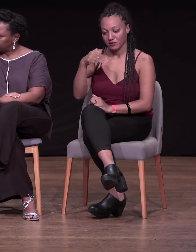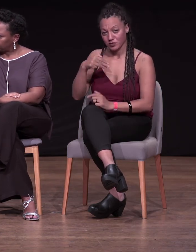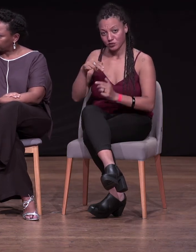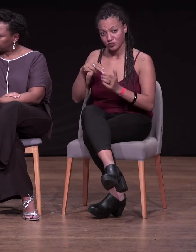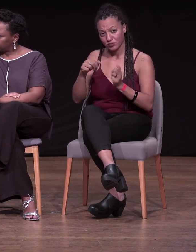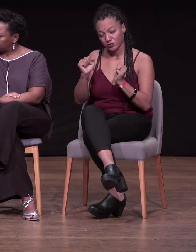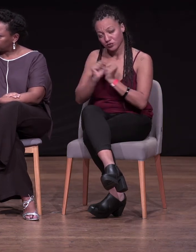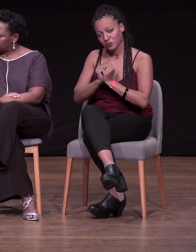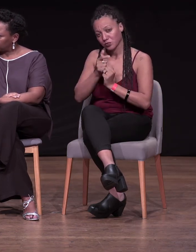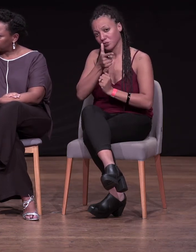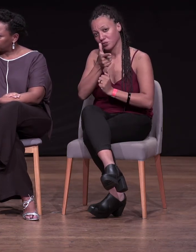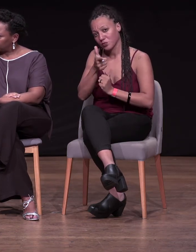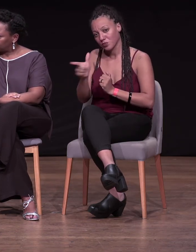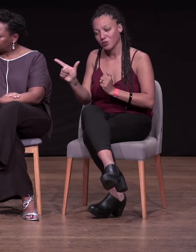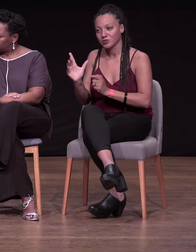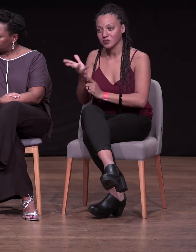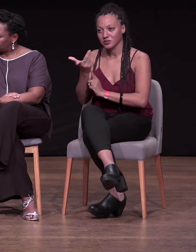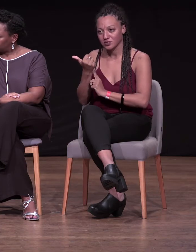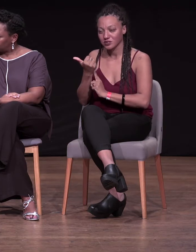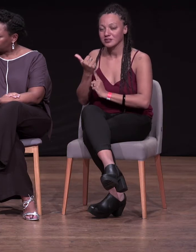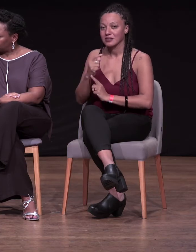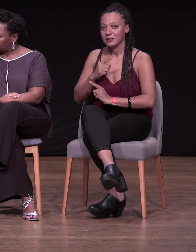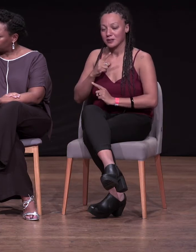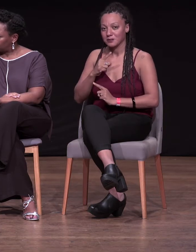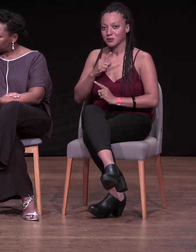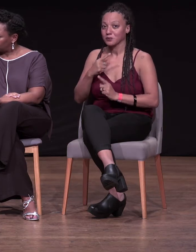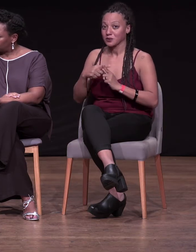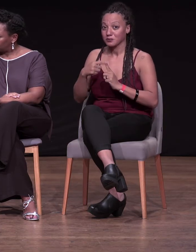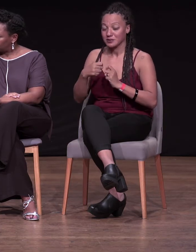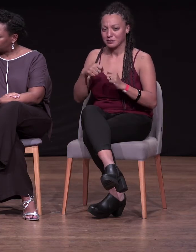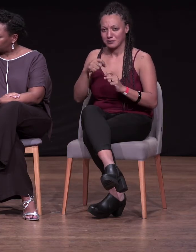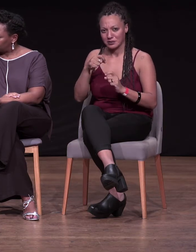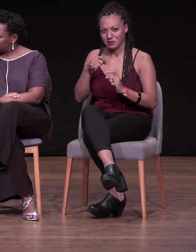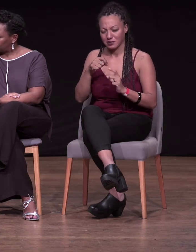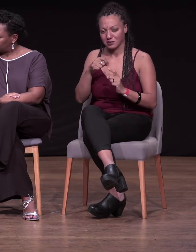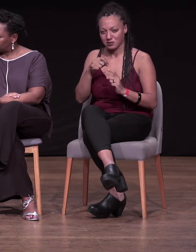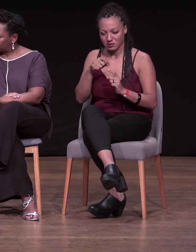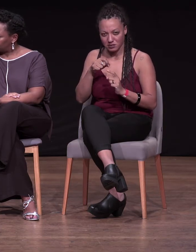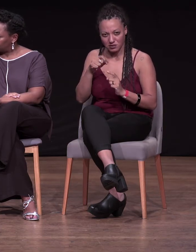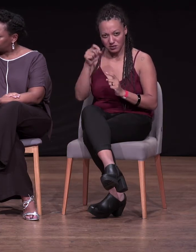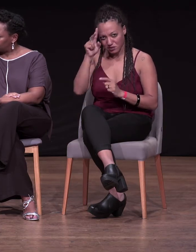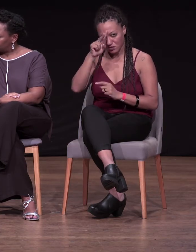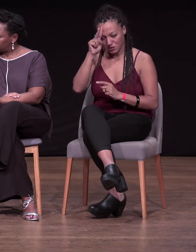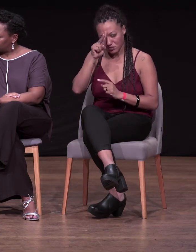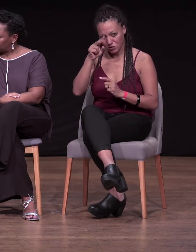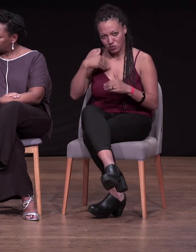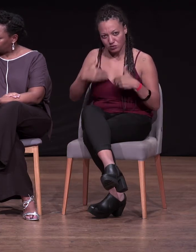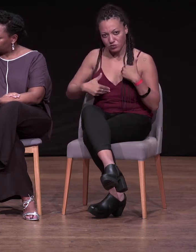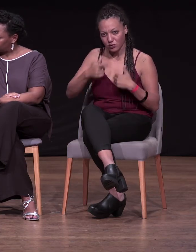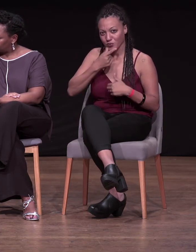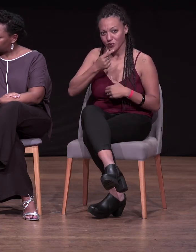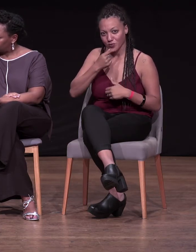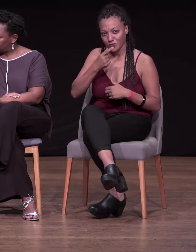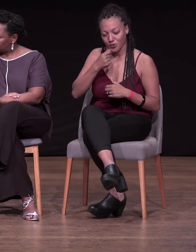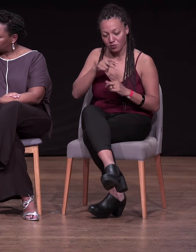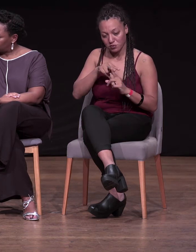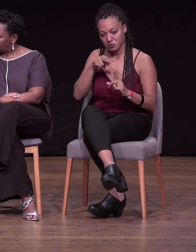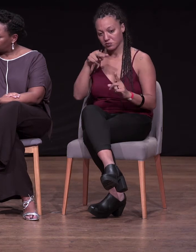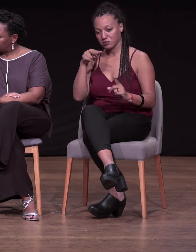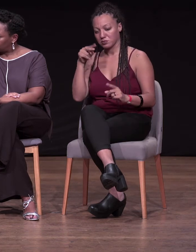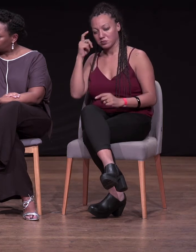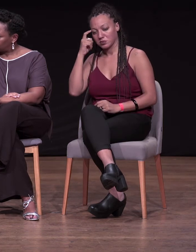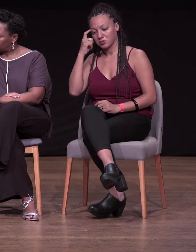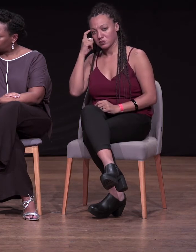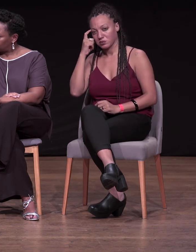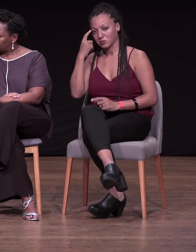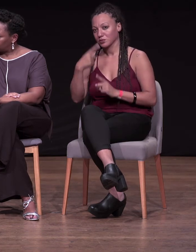eu acho que causa um certo incômodo, claro, porque também é um deslocamento desse corpo, né, desse lugar da representação de um corpo do homem na arte, porque até então o